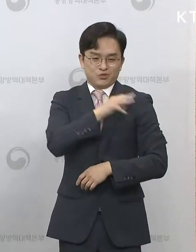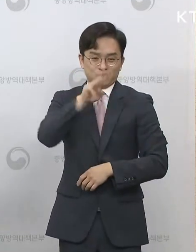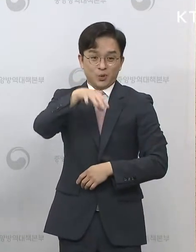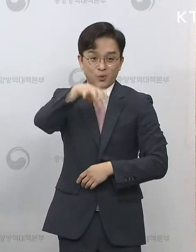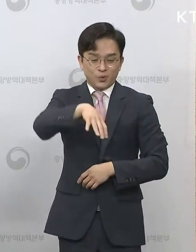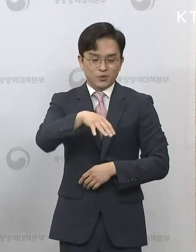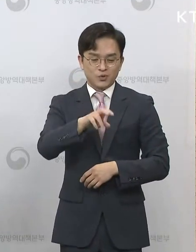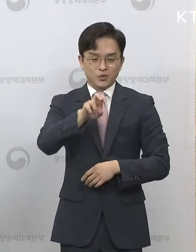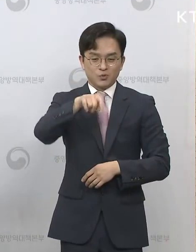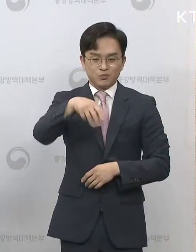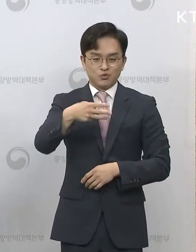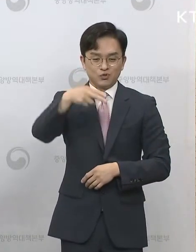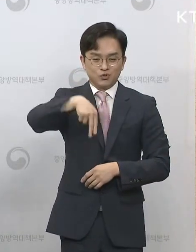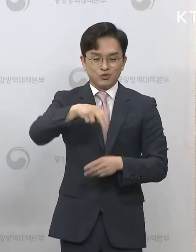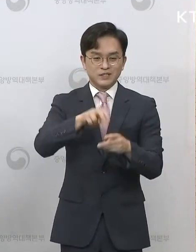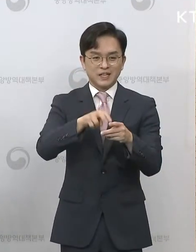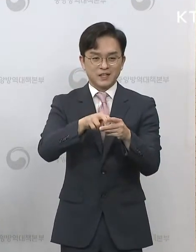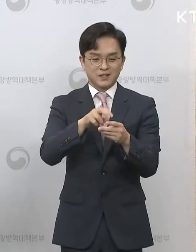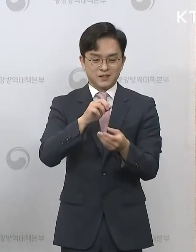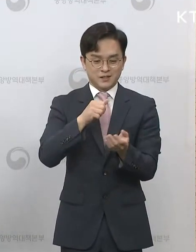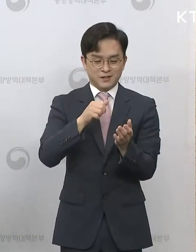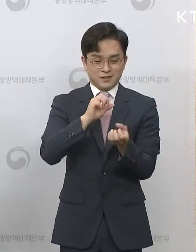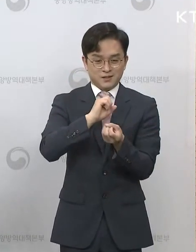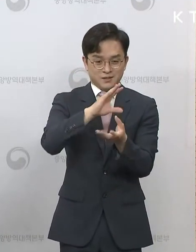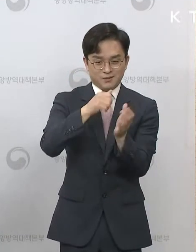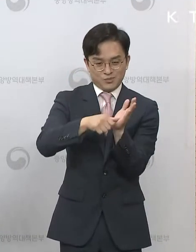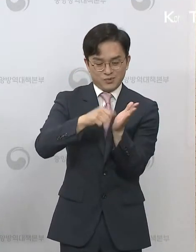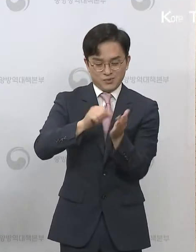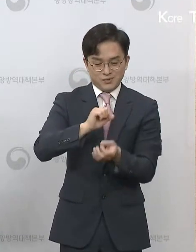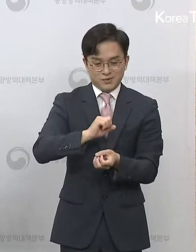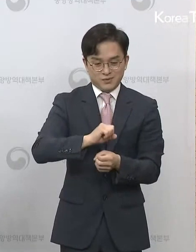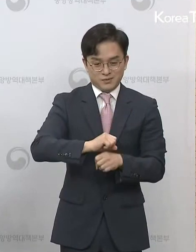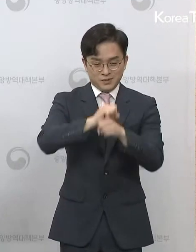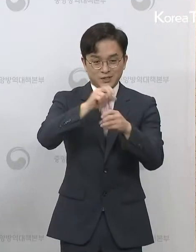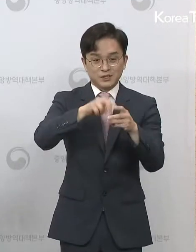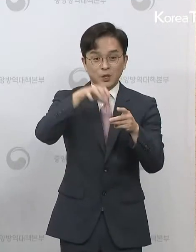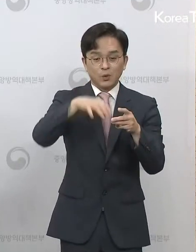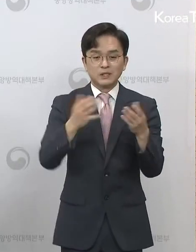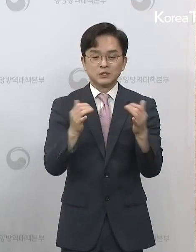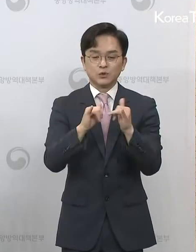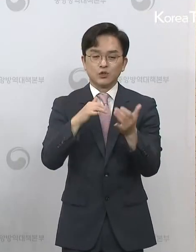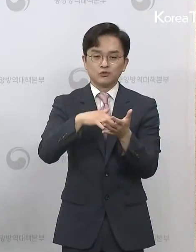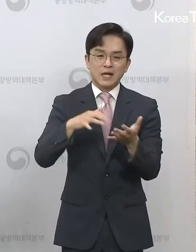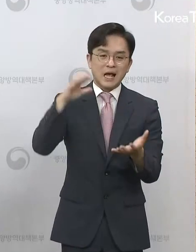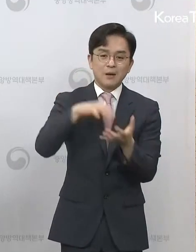접촉했을 가능성이 있다고 봐야 될지 궁금합니다.